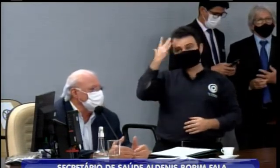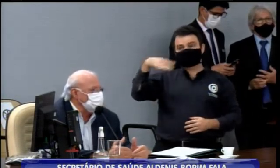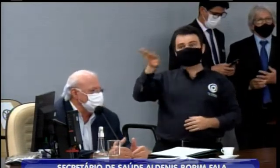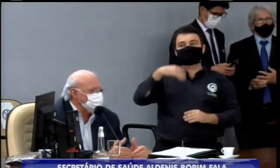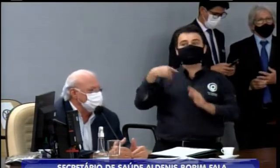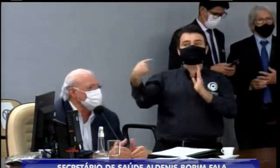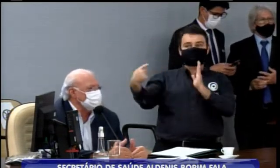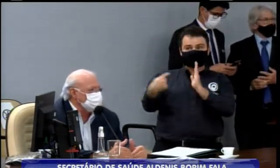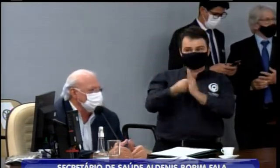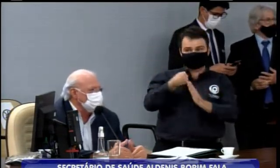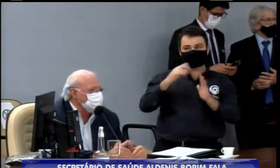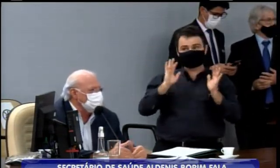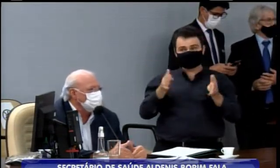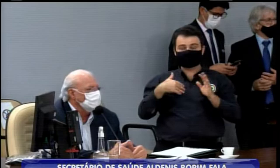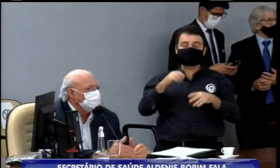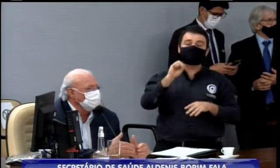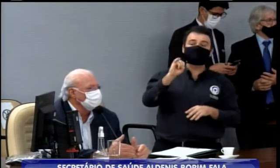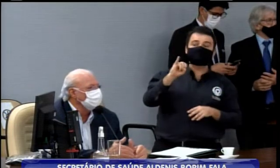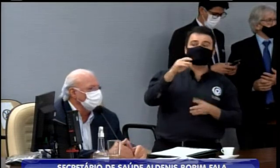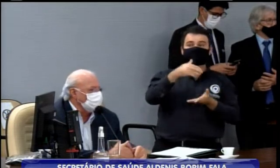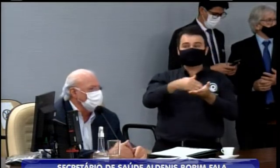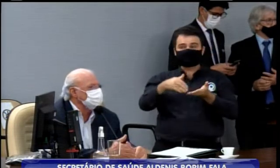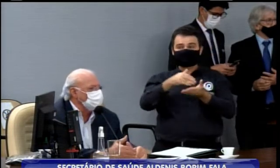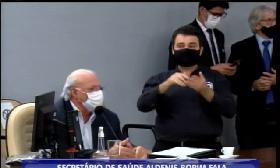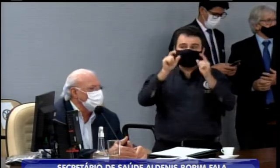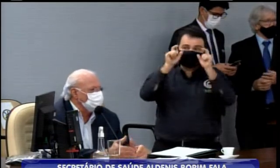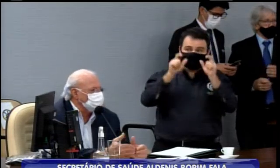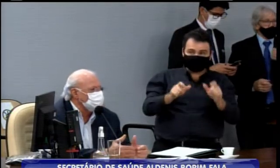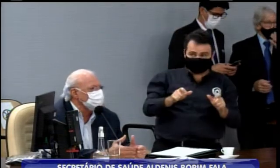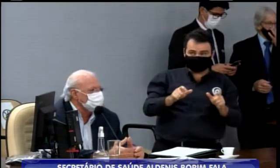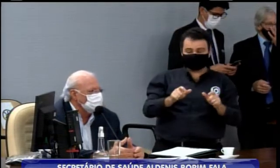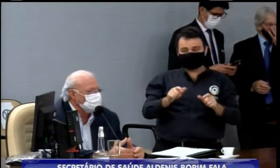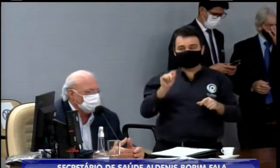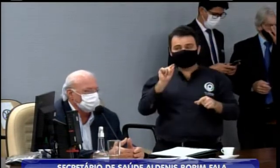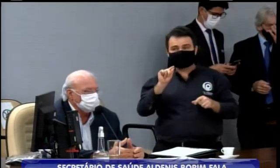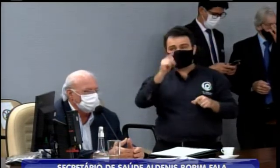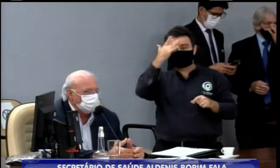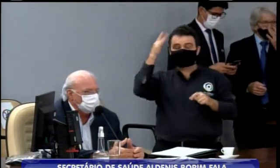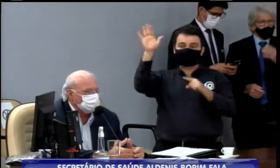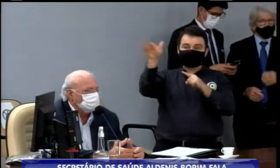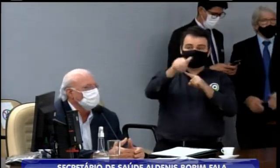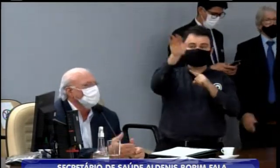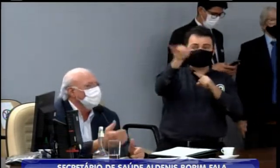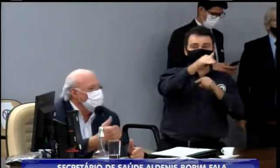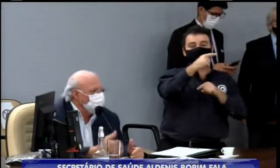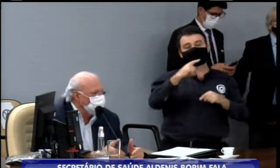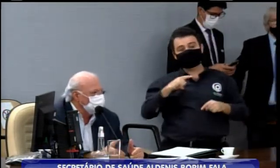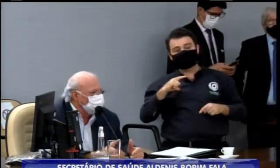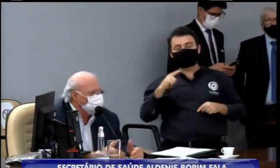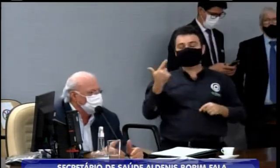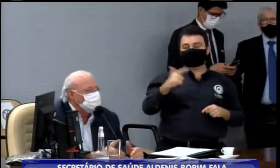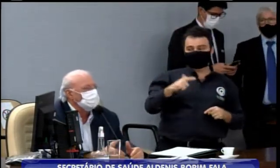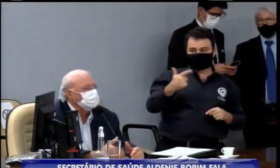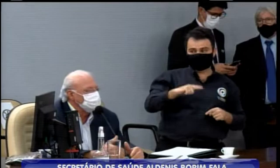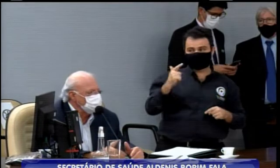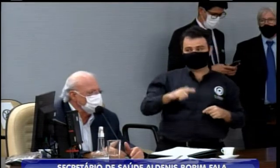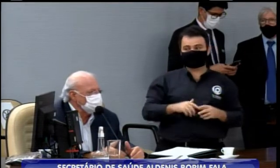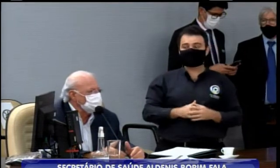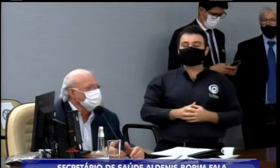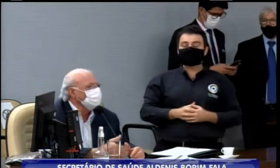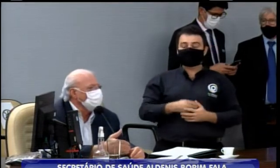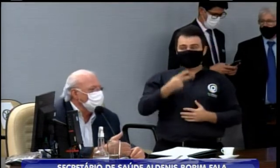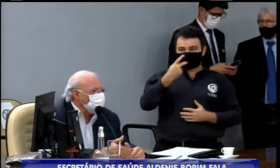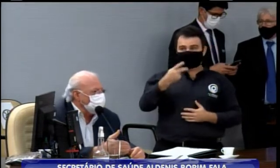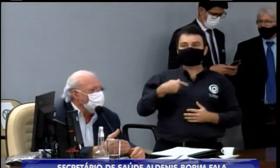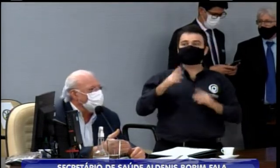havia interesse na secretaria em homologar e chamar esses concursados. Eu